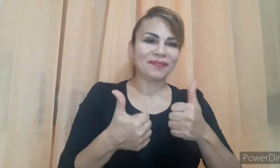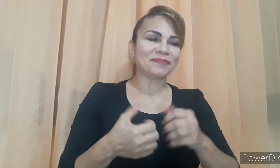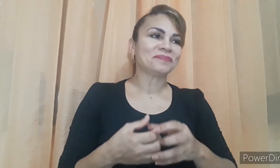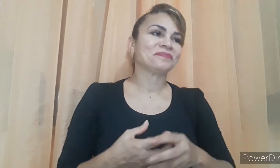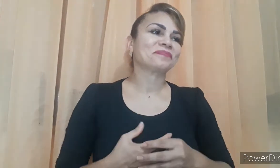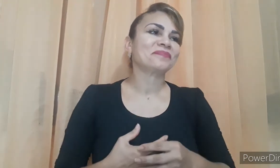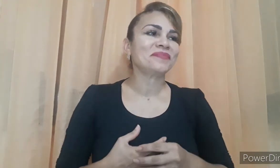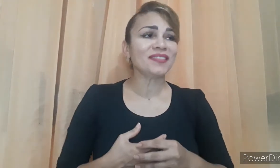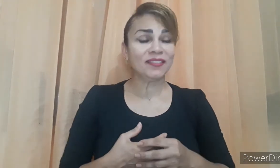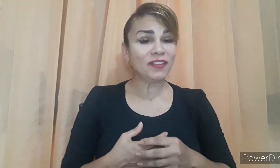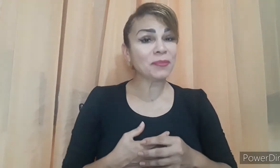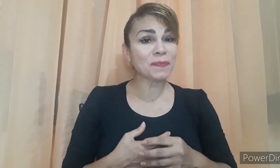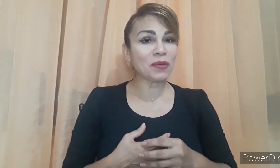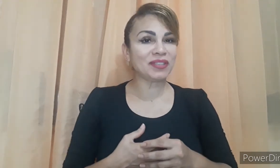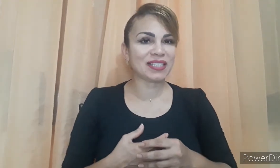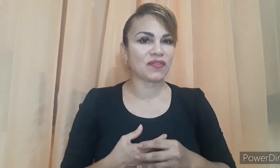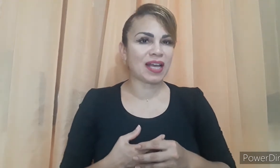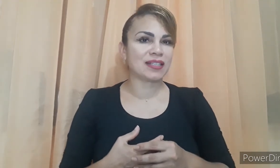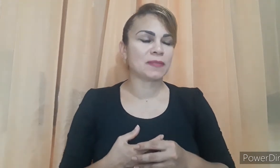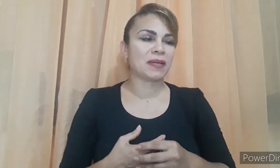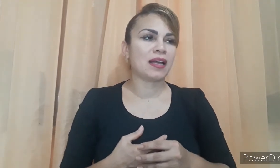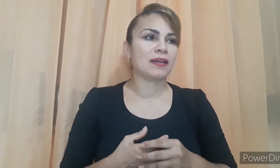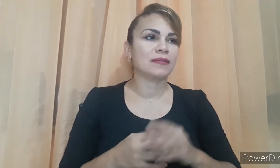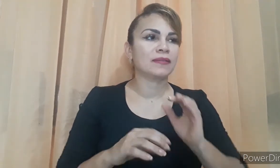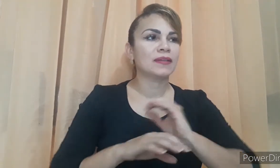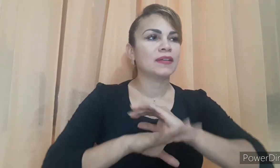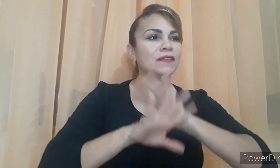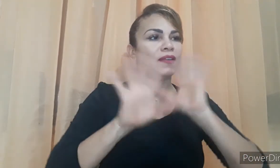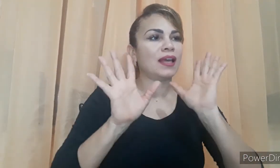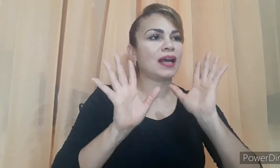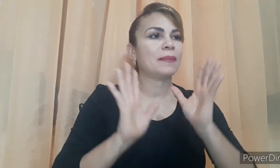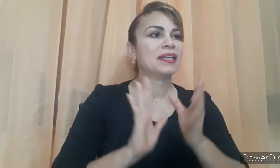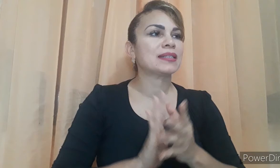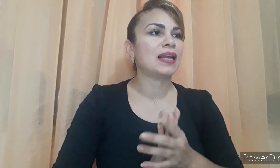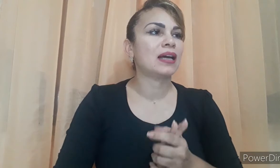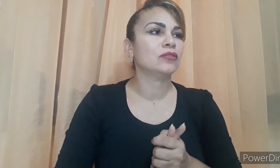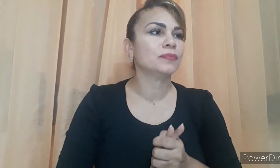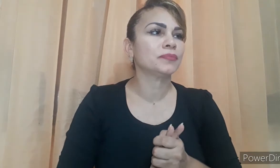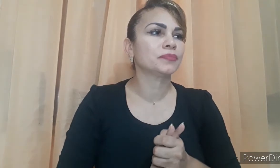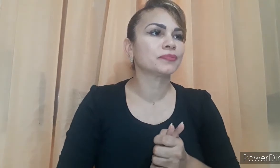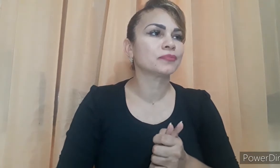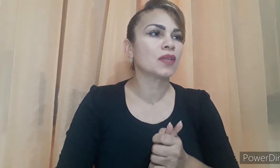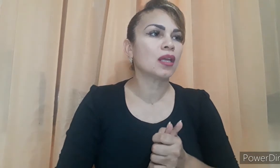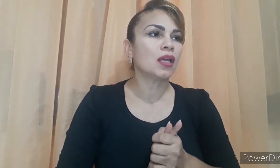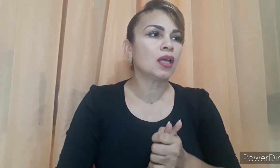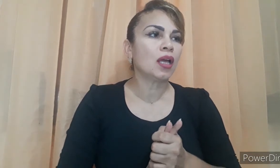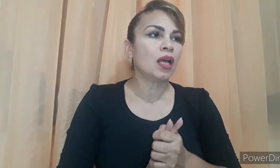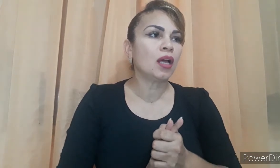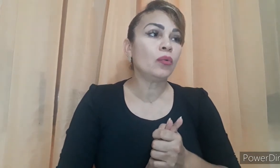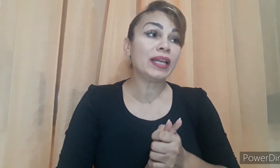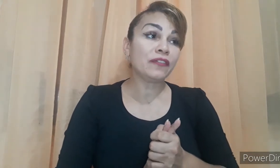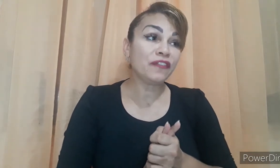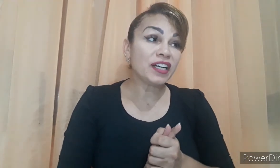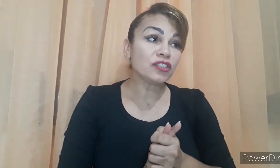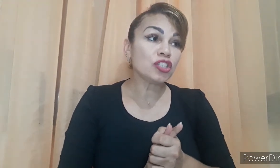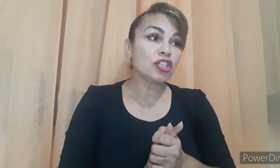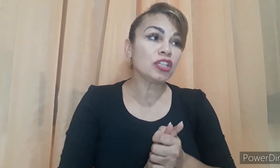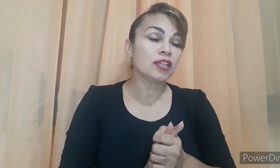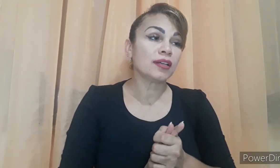ok? Vamos para outras frases para ficar mais claro. O elefante